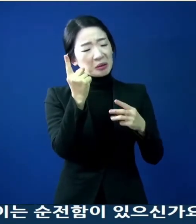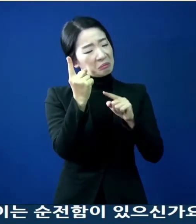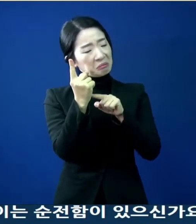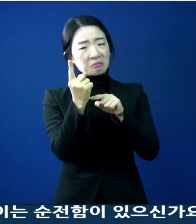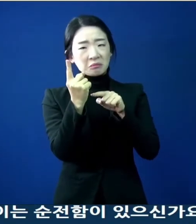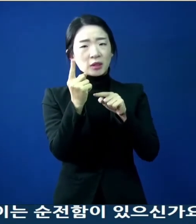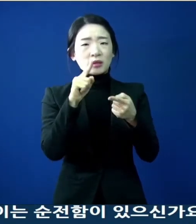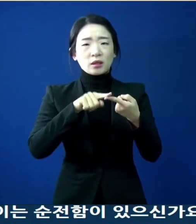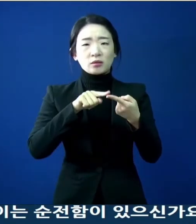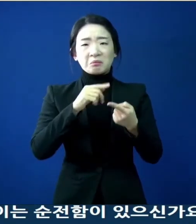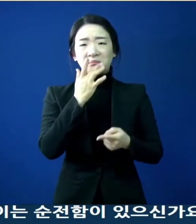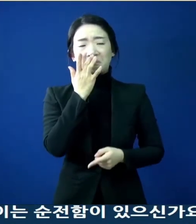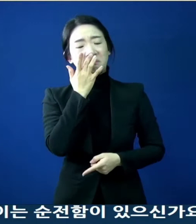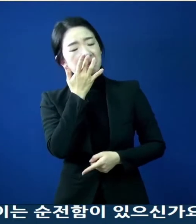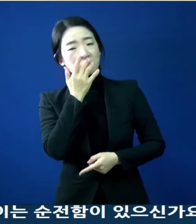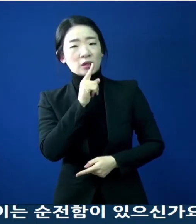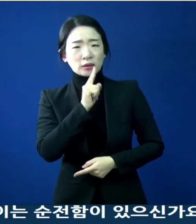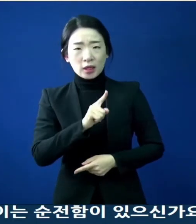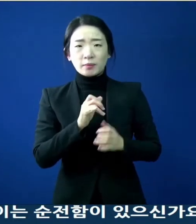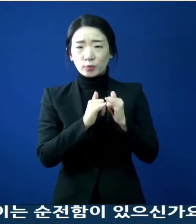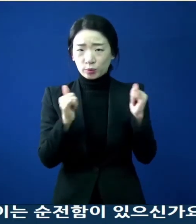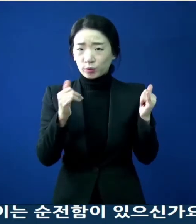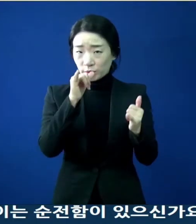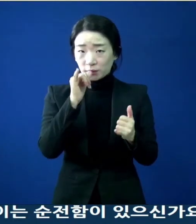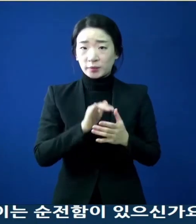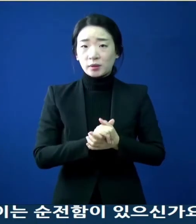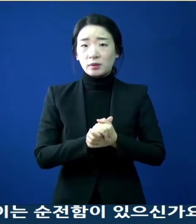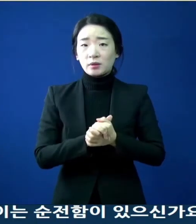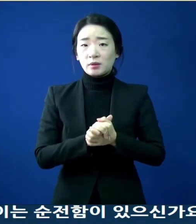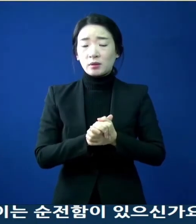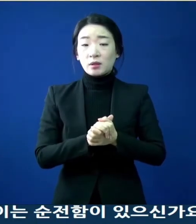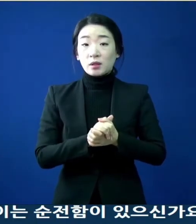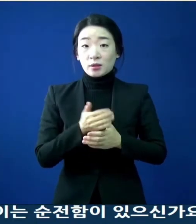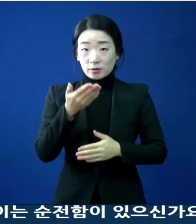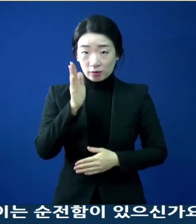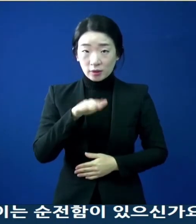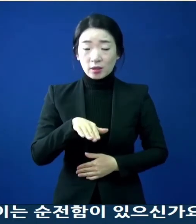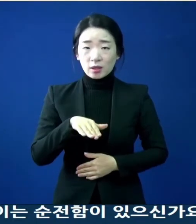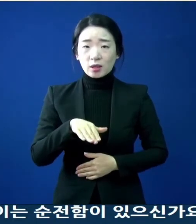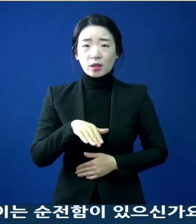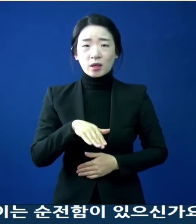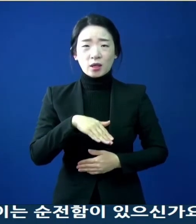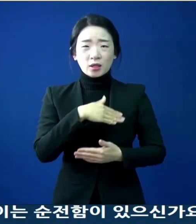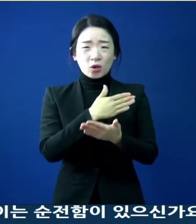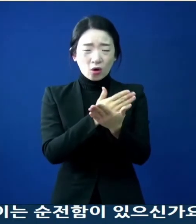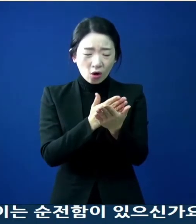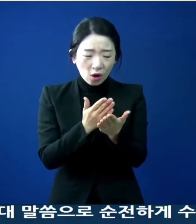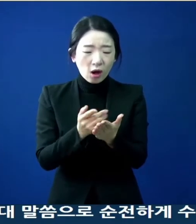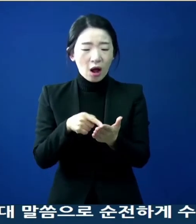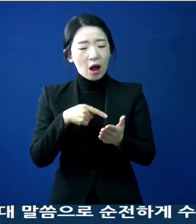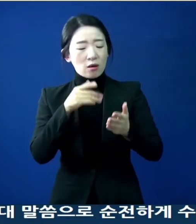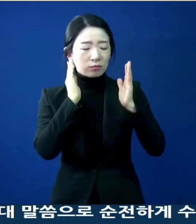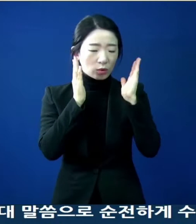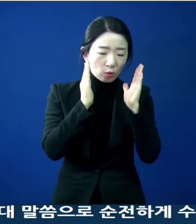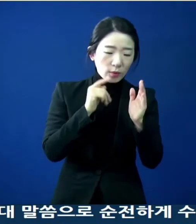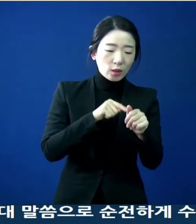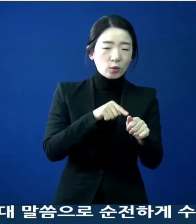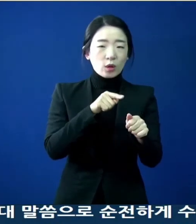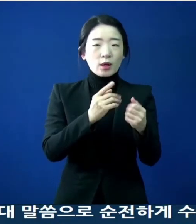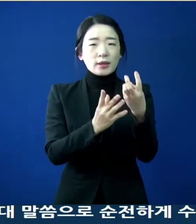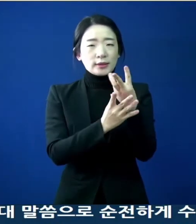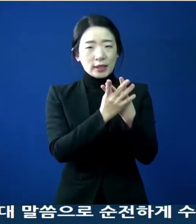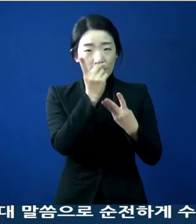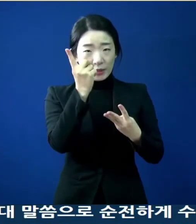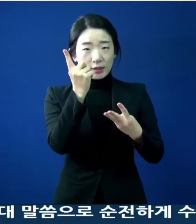사람들이 그분이 주님 앞에 나올 수 있도록 여러 차례에 걸쳐서 도전을 하고 그분에게